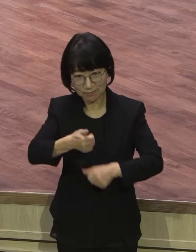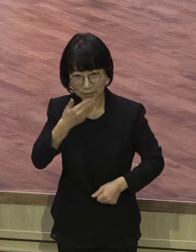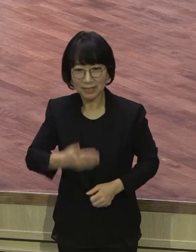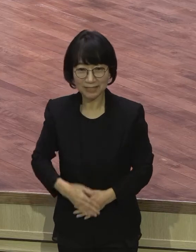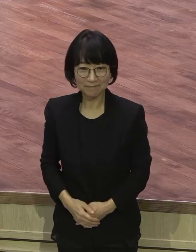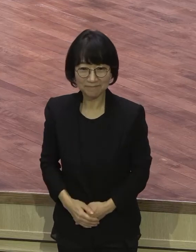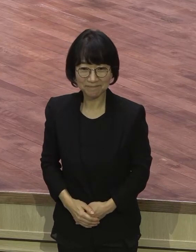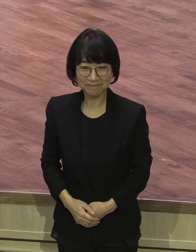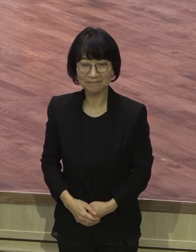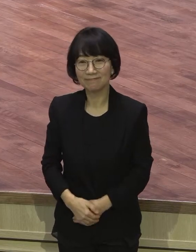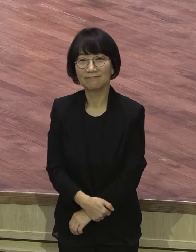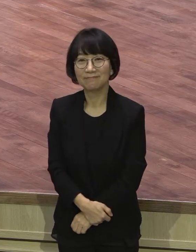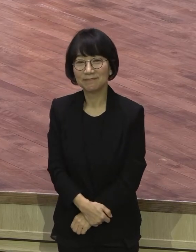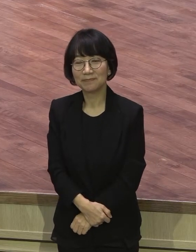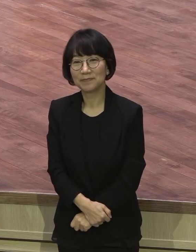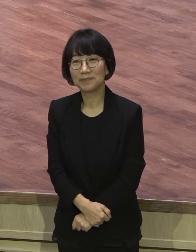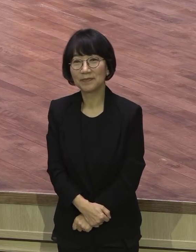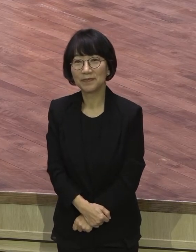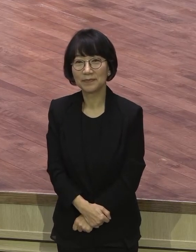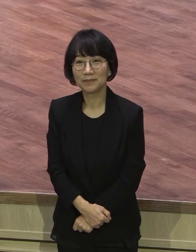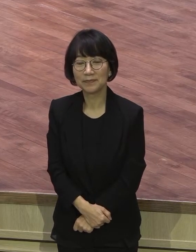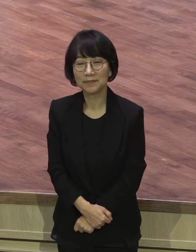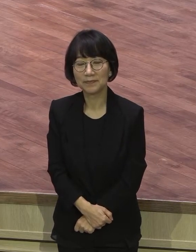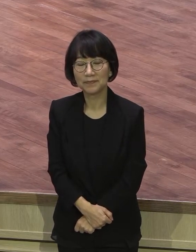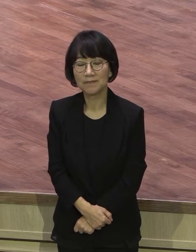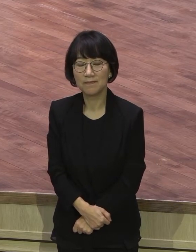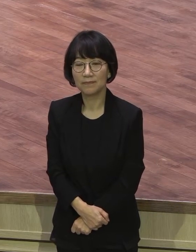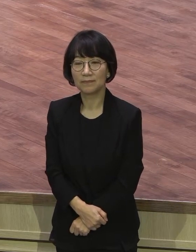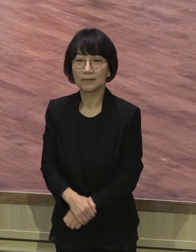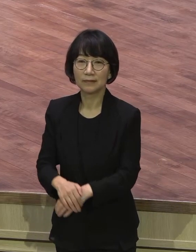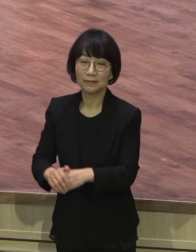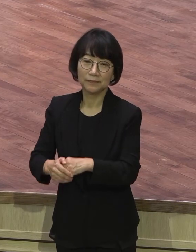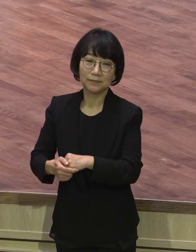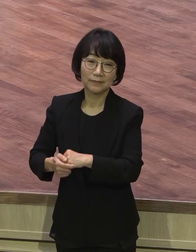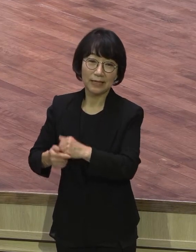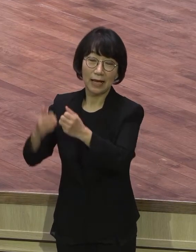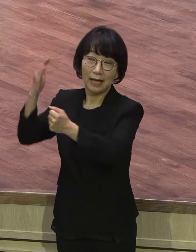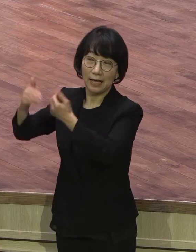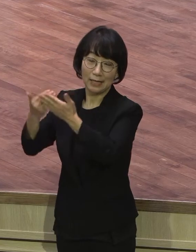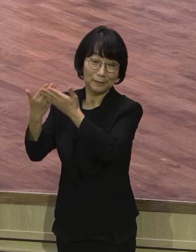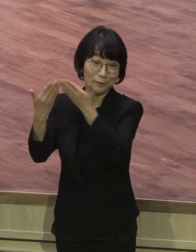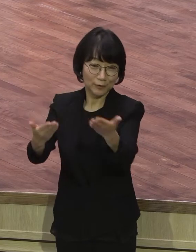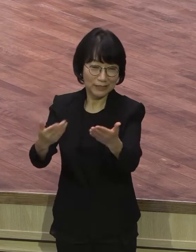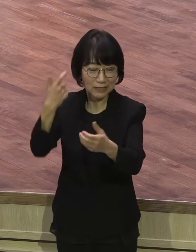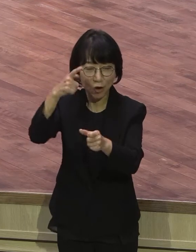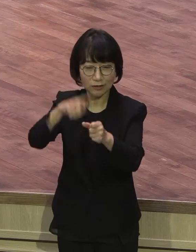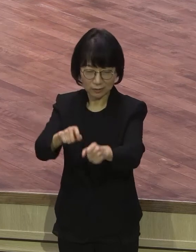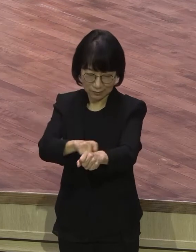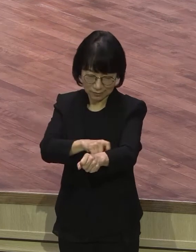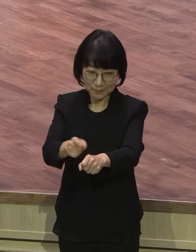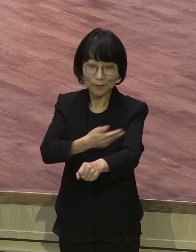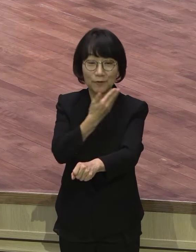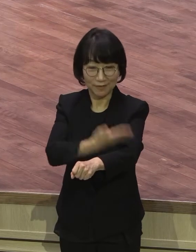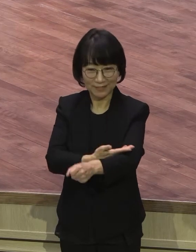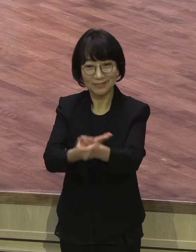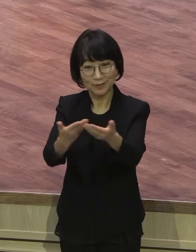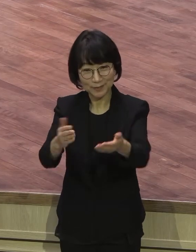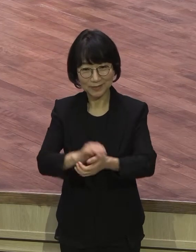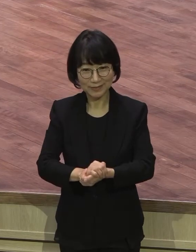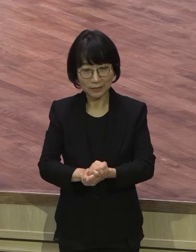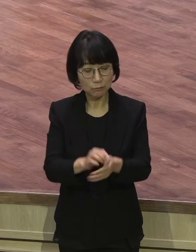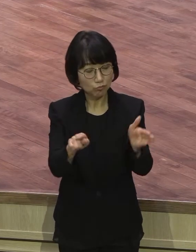그러면 허감이 꺾이게 되었어요. 자, 이것은 여러분이 주어진 영적 특권입니다. 불신자는 절대 모르는 겁니다. 그래서 불신자는